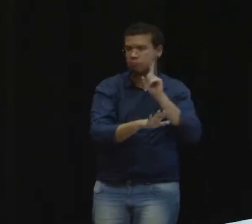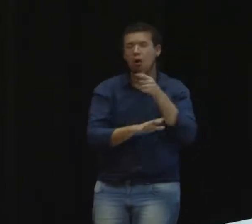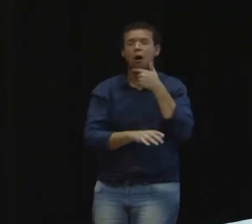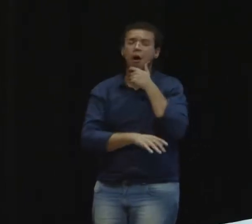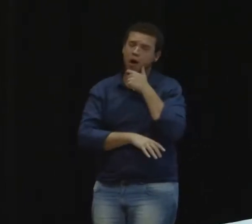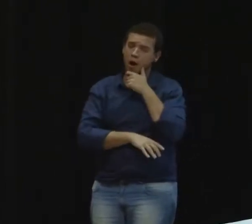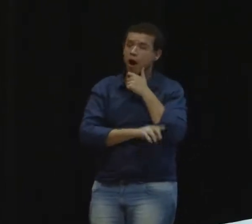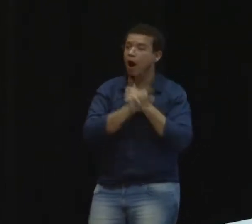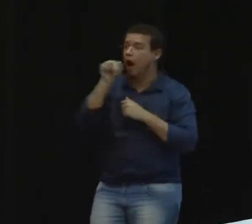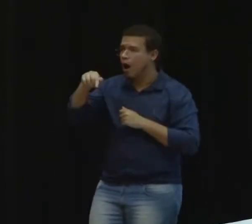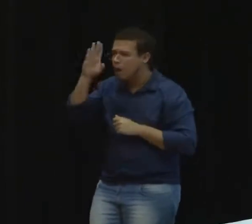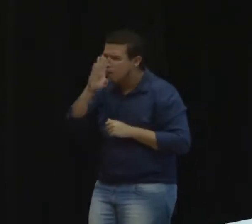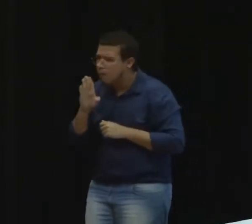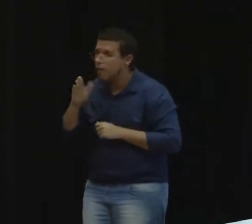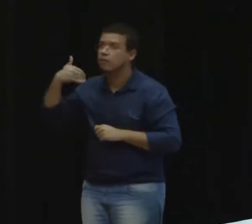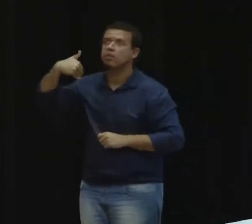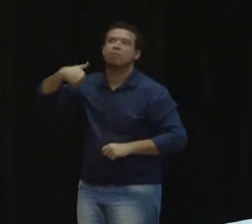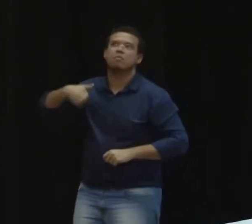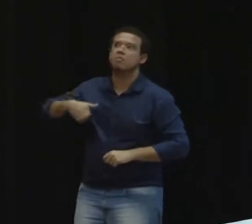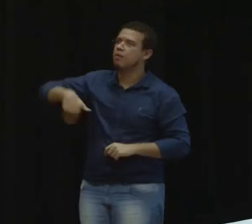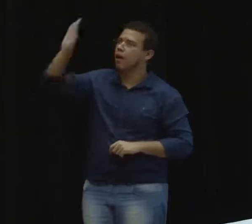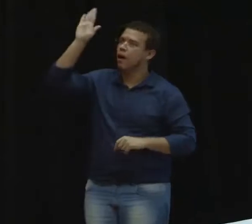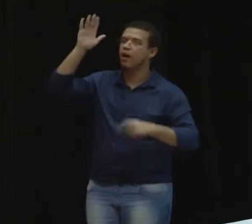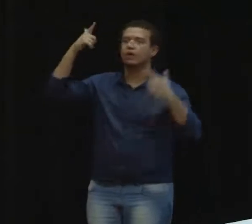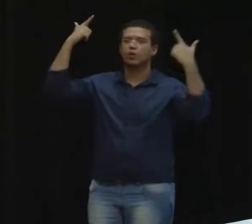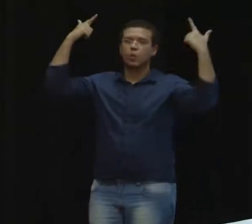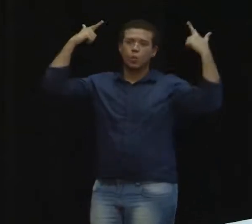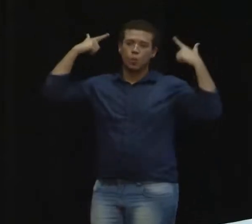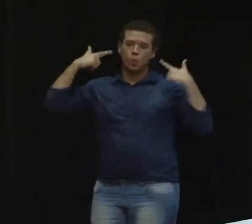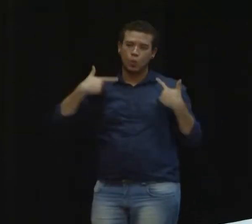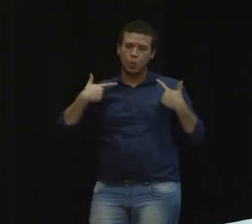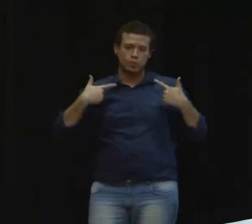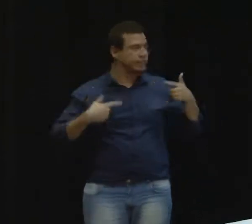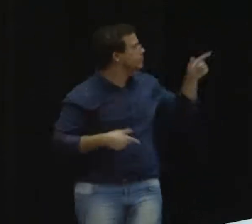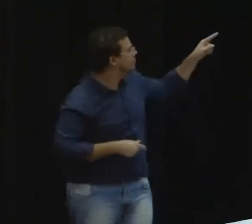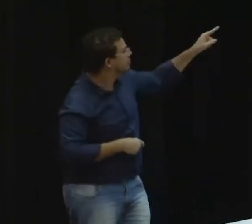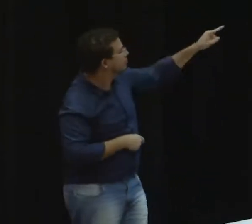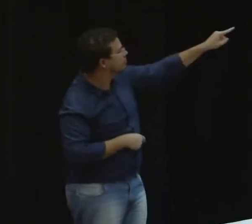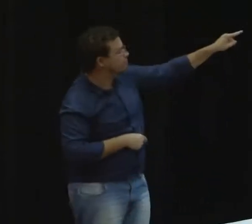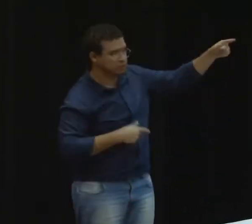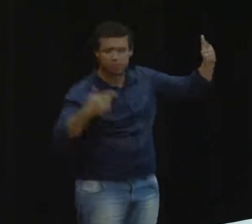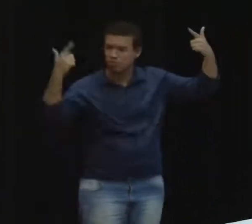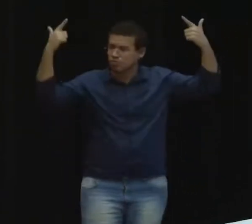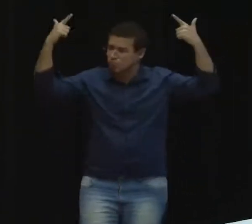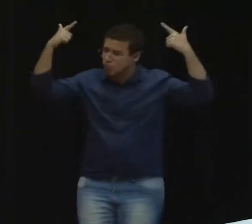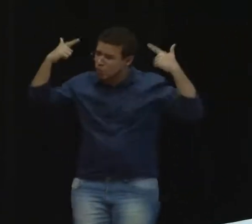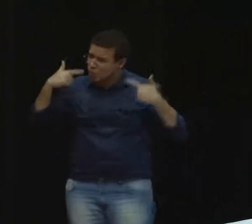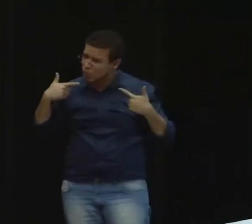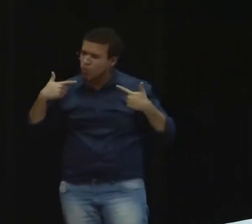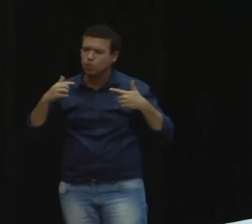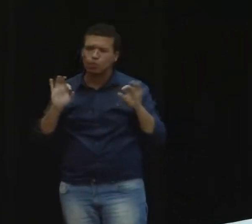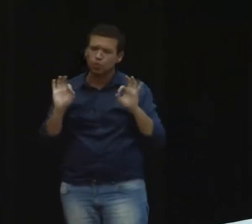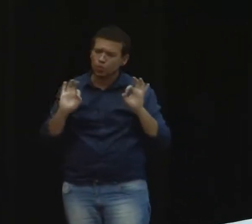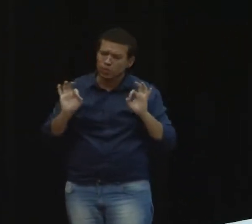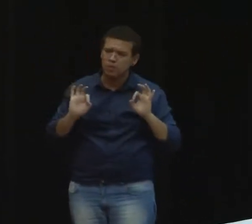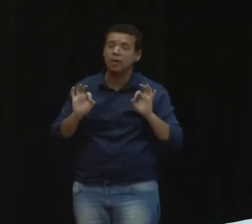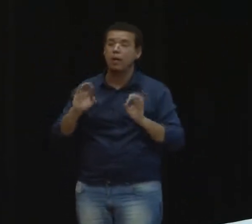texto. Aqui no Brasil, a maioria dos vídeos é apresentado com um fundo.